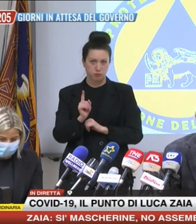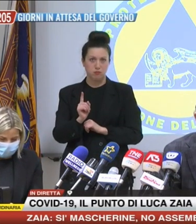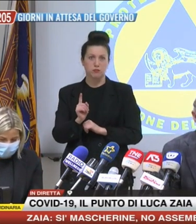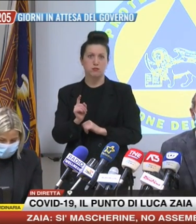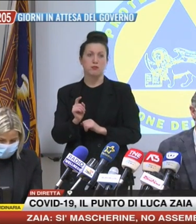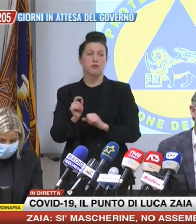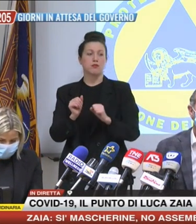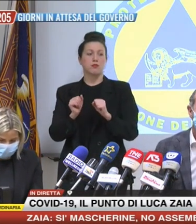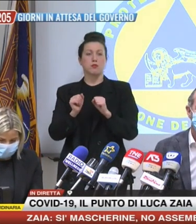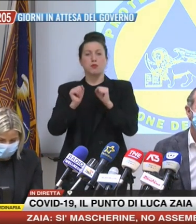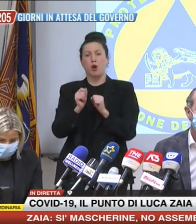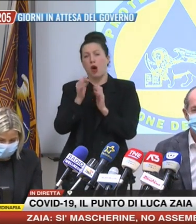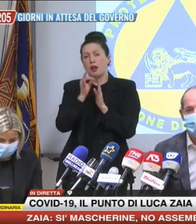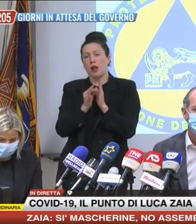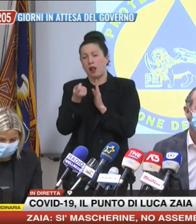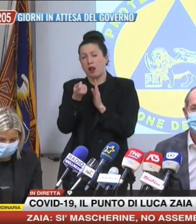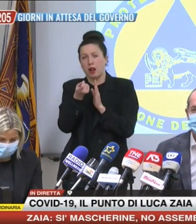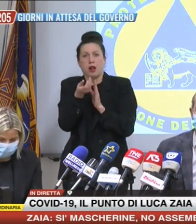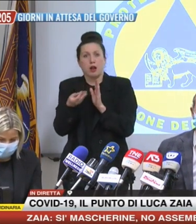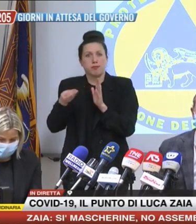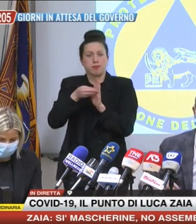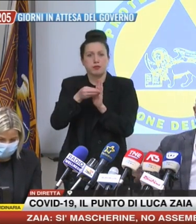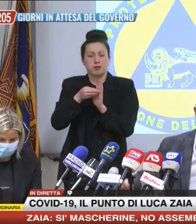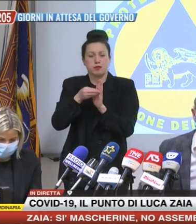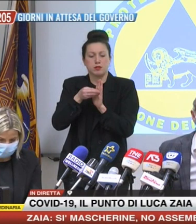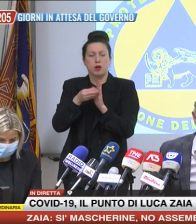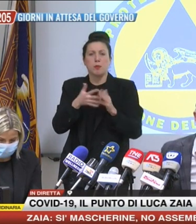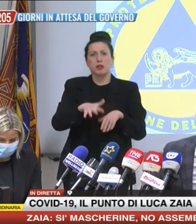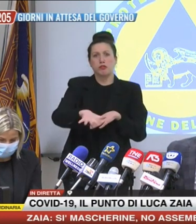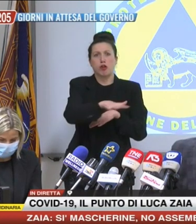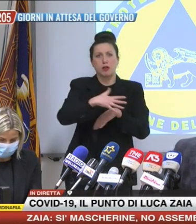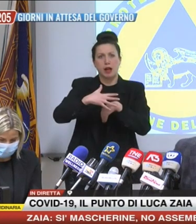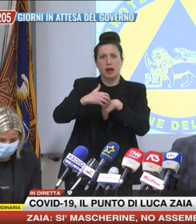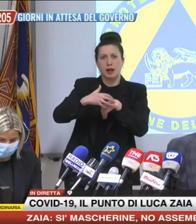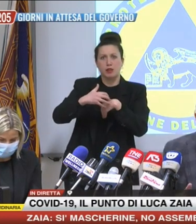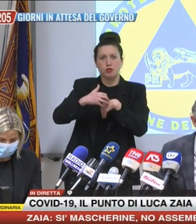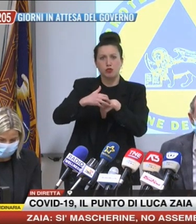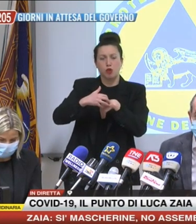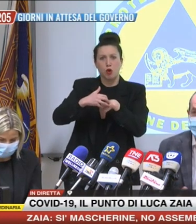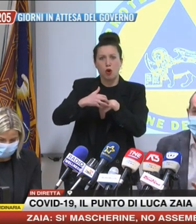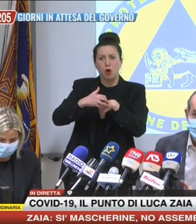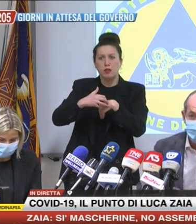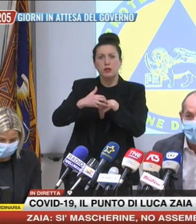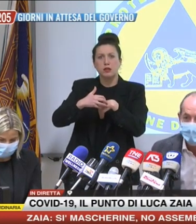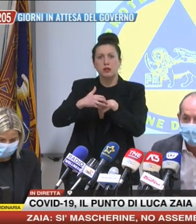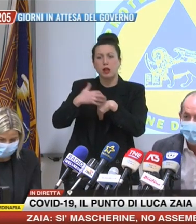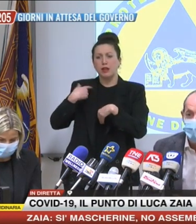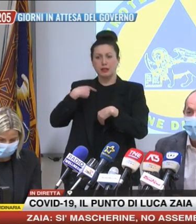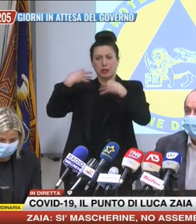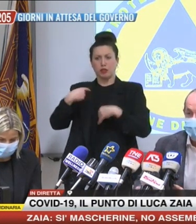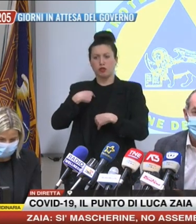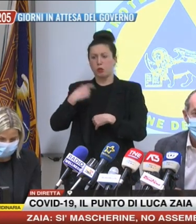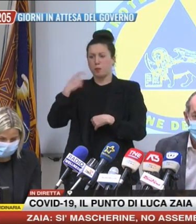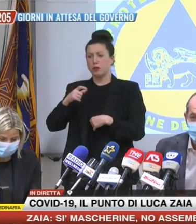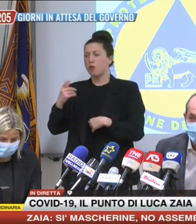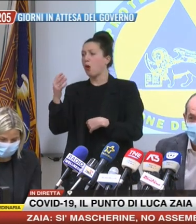consuma seduto, non è che puoi dire che ti inventi, che diventi zona arancione perché uno fa l'assembramento allo spritz, perché potrebbe esserci che